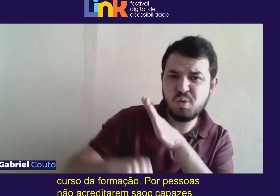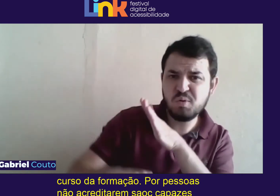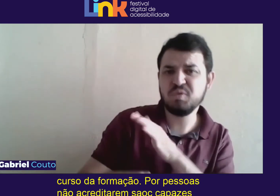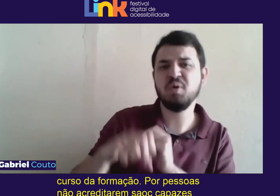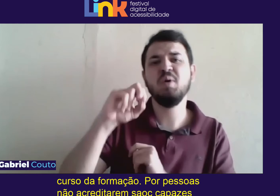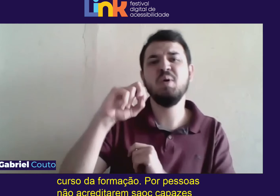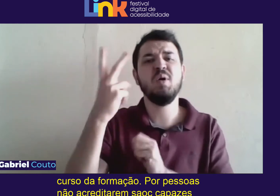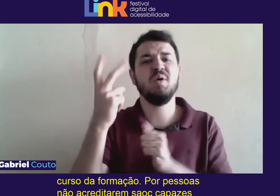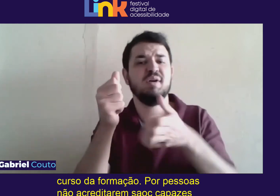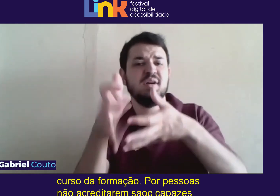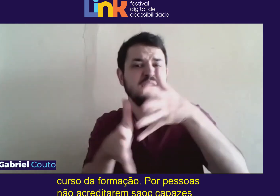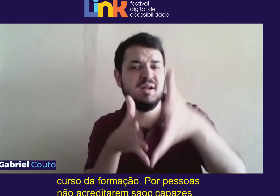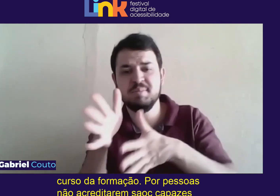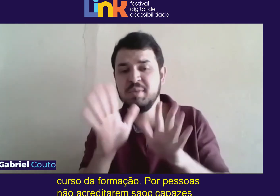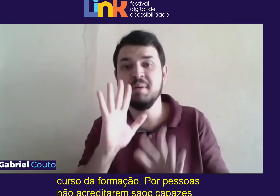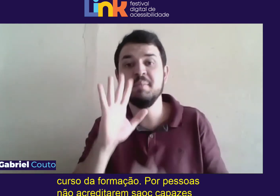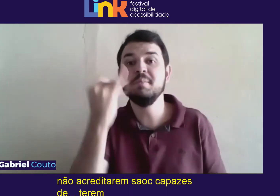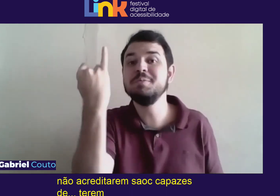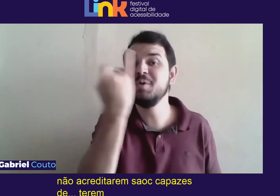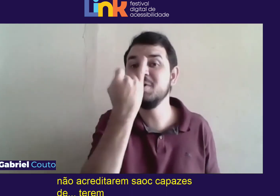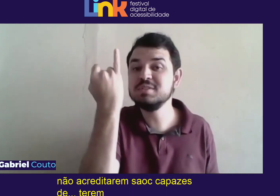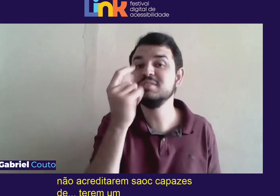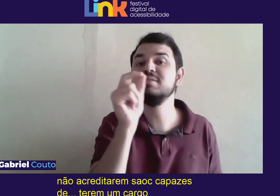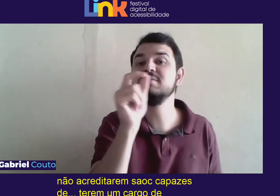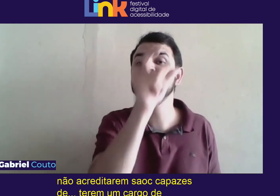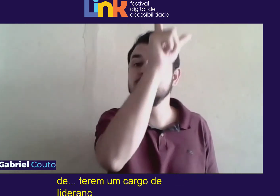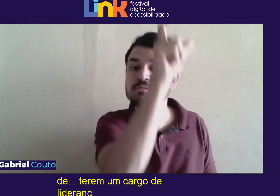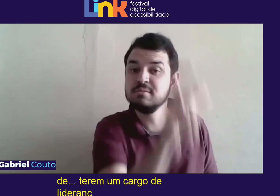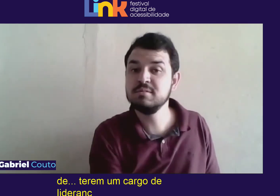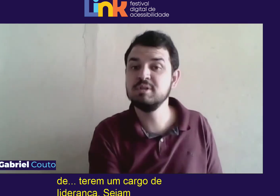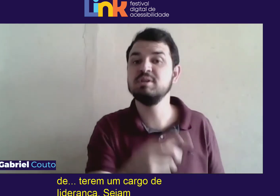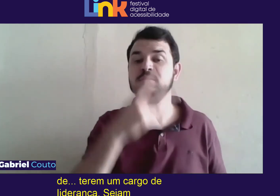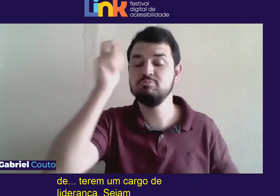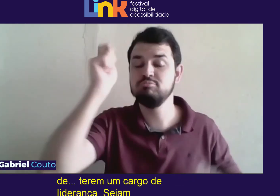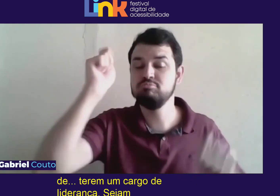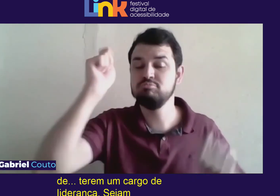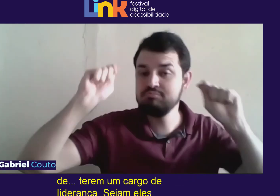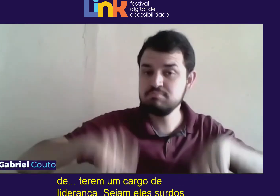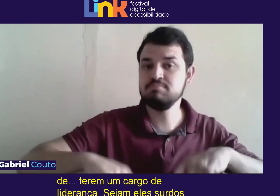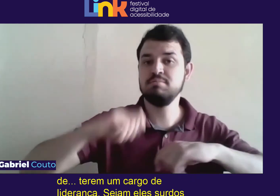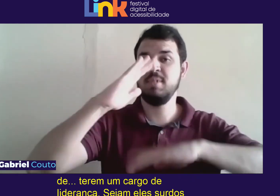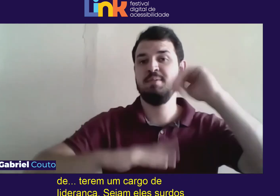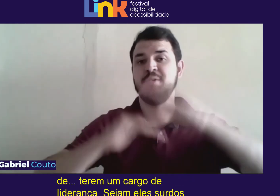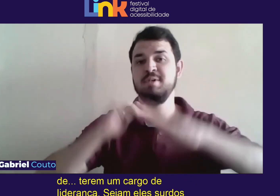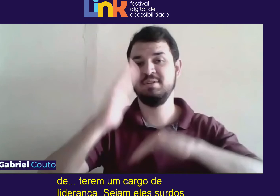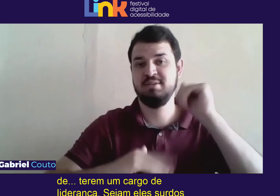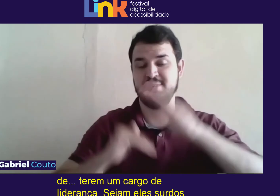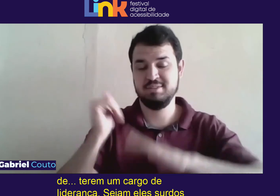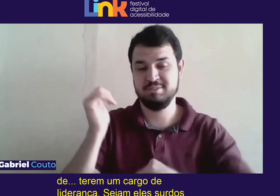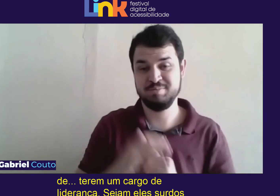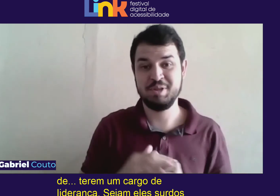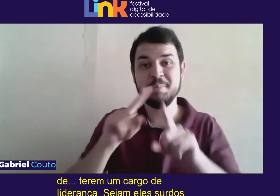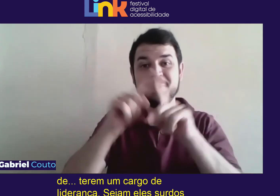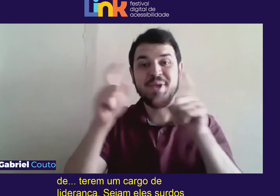terem um cargo de liderança. Sejam eles surdos oralizados, surdos usuários de Libras, né? Eles são,